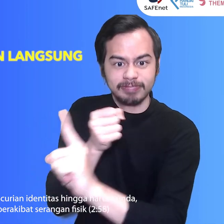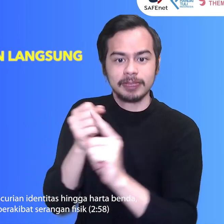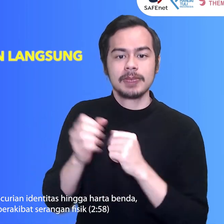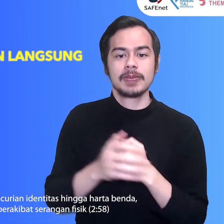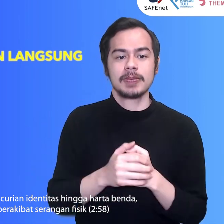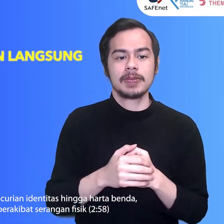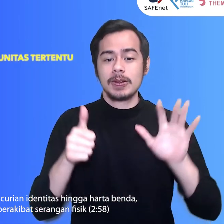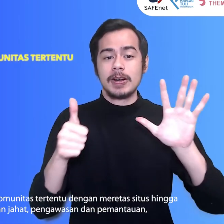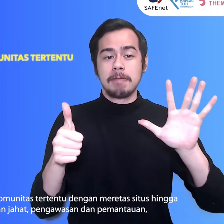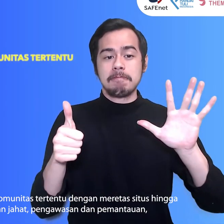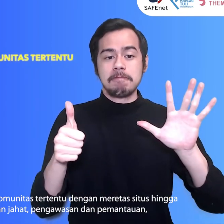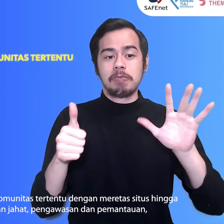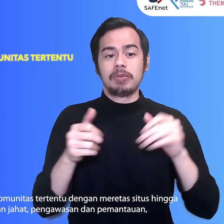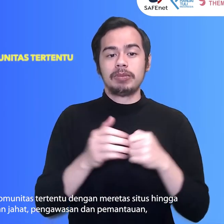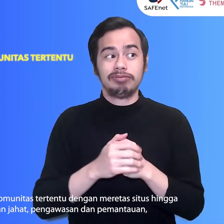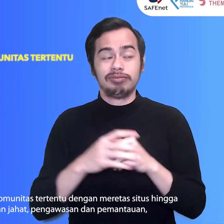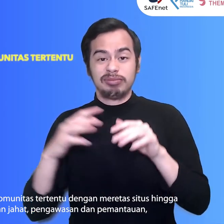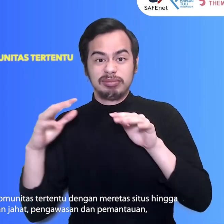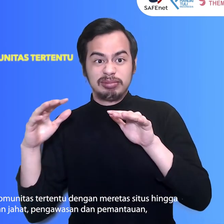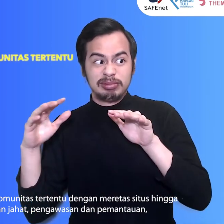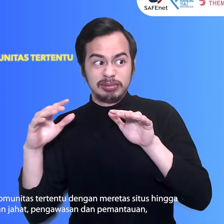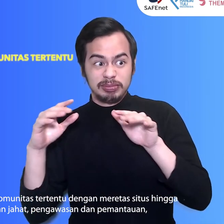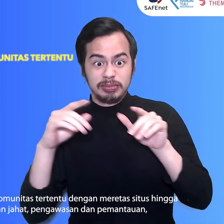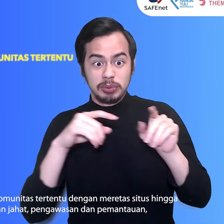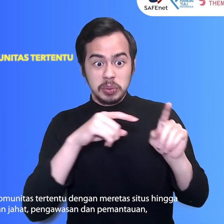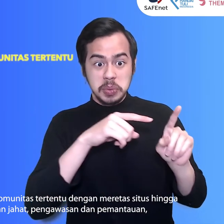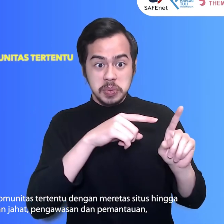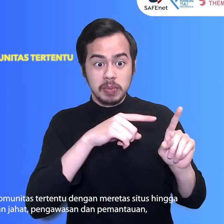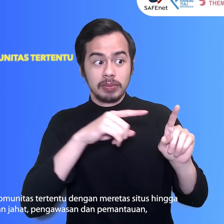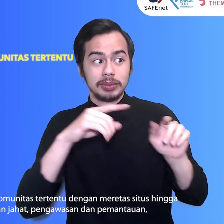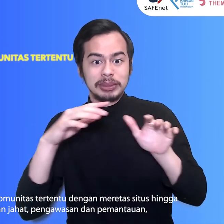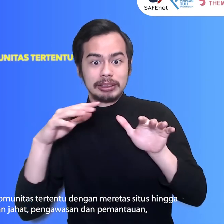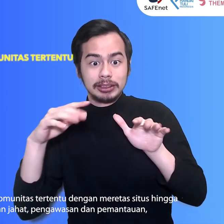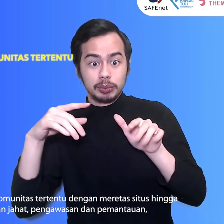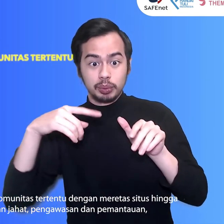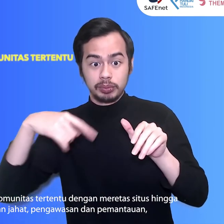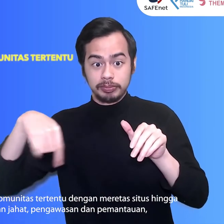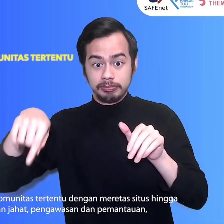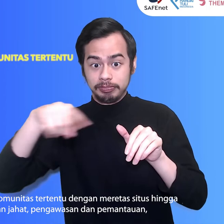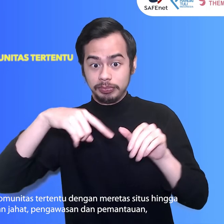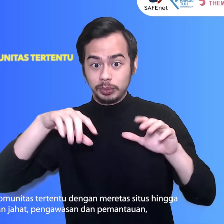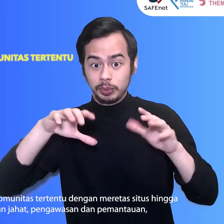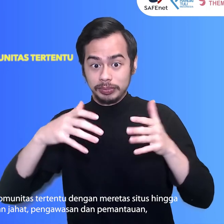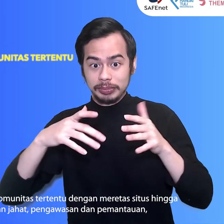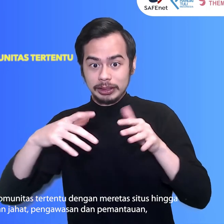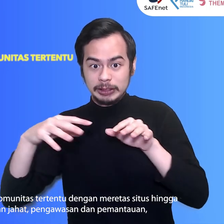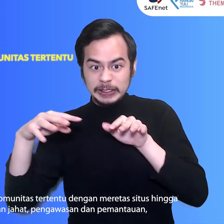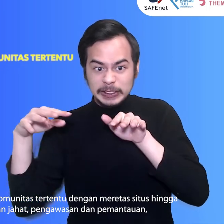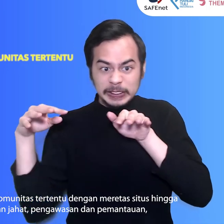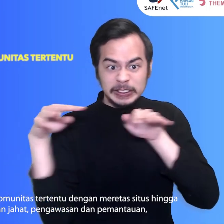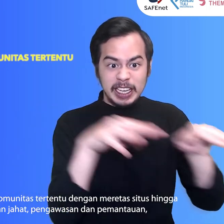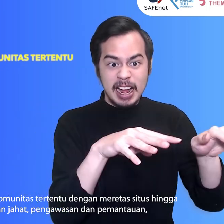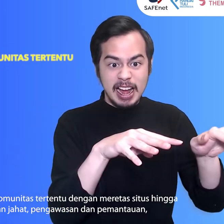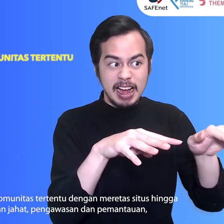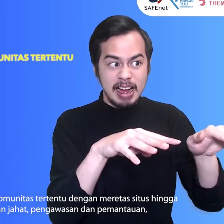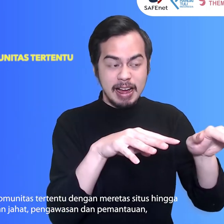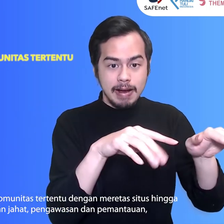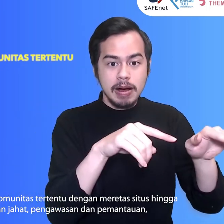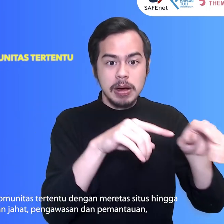mi6 Serangan yang ditargetkan ke komunitas tertentu dengan meretas situs hingga media sosial